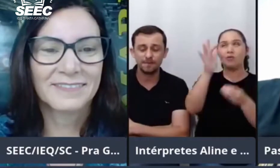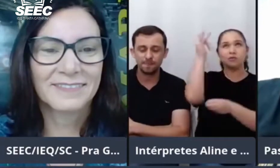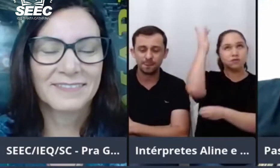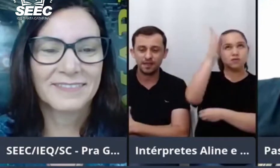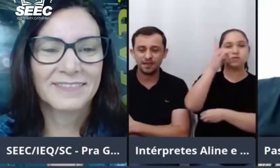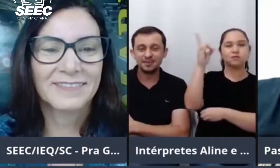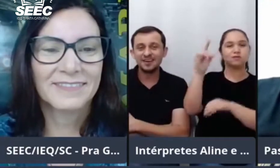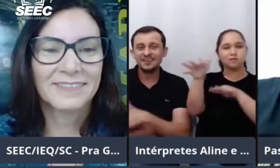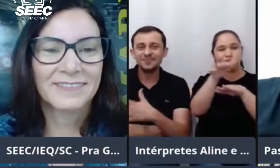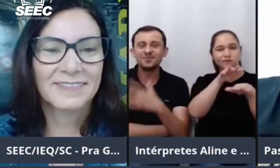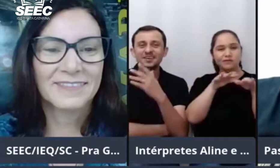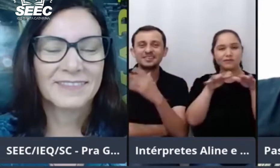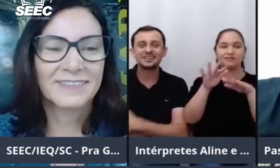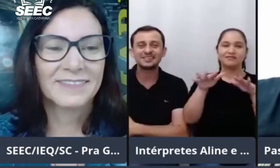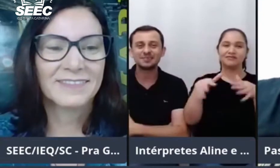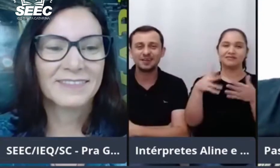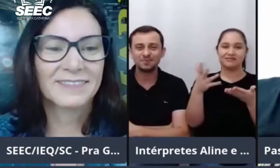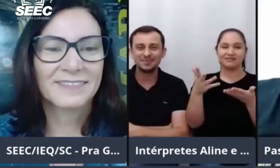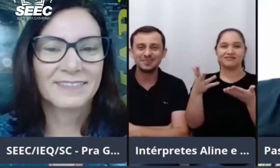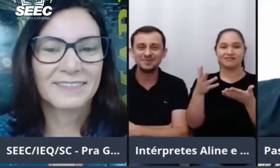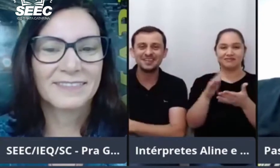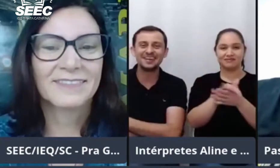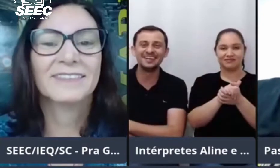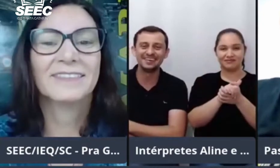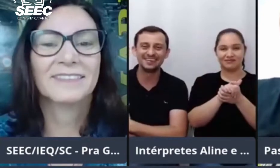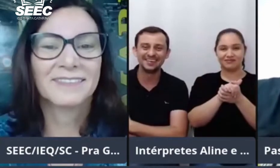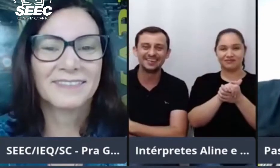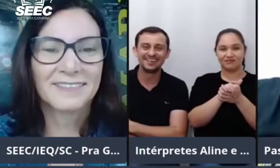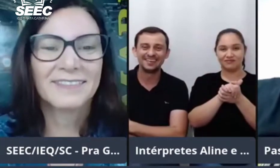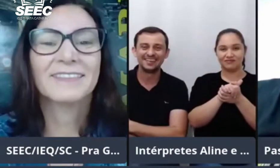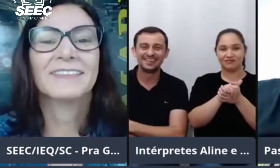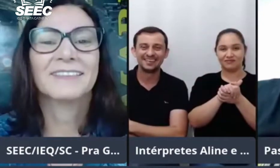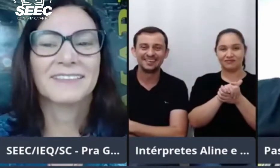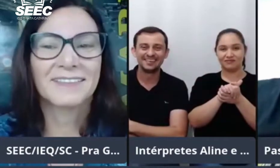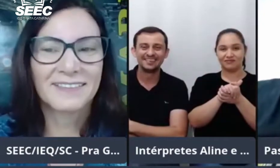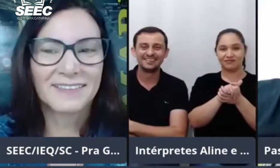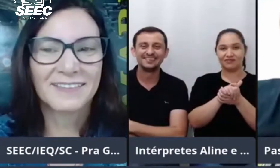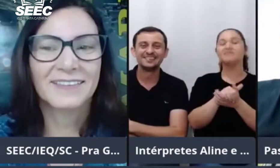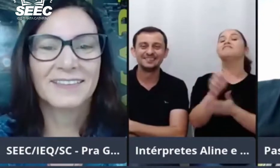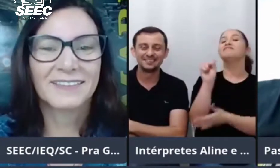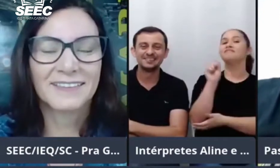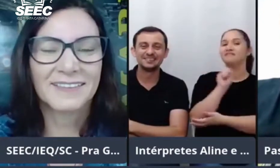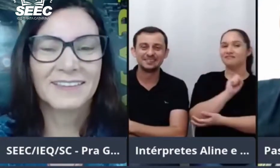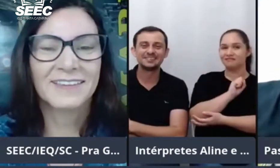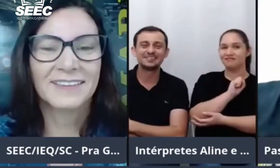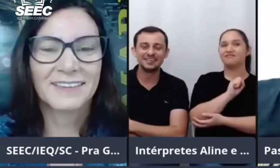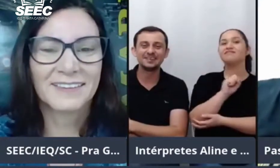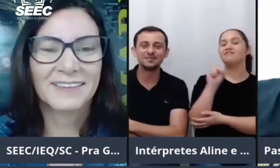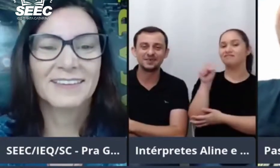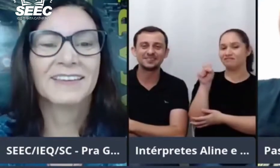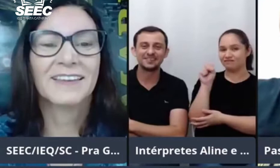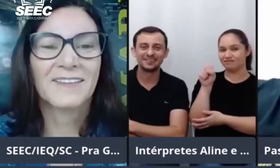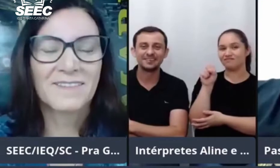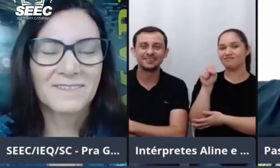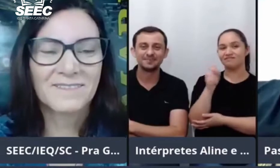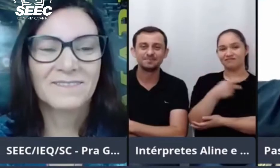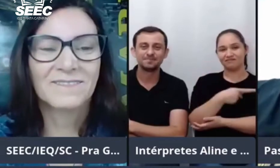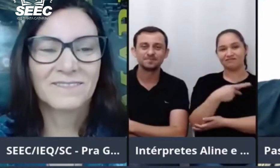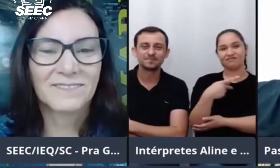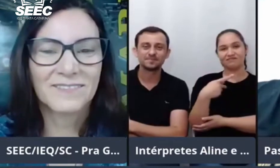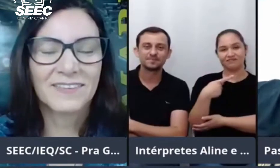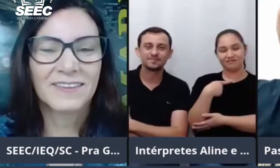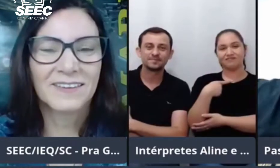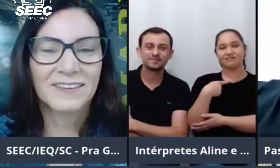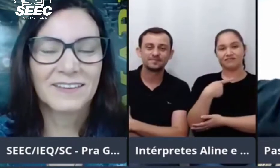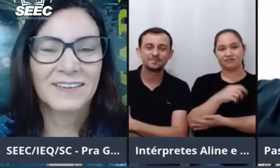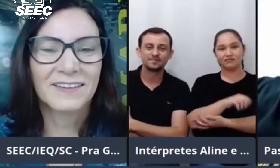Santo. E aí... Foi um dos melhores investimentos, né, professor Rafael, né? Sim, Pastora Graça, a gente